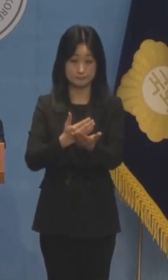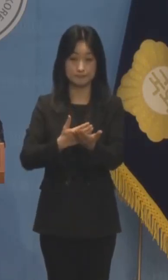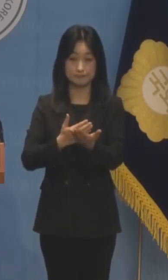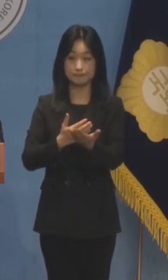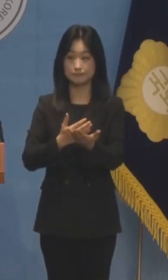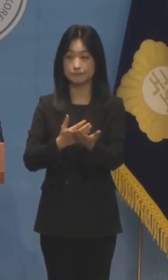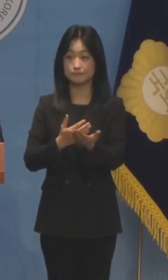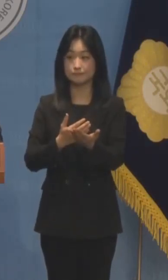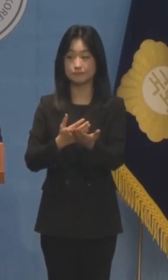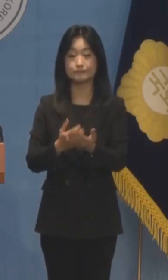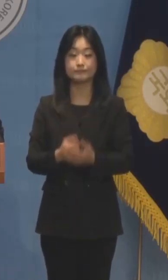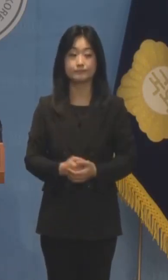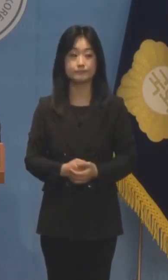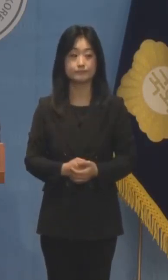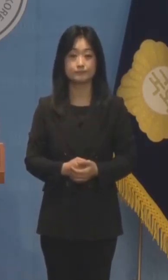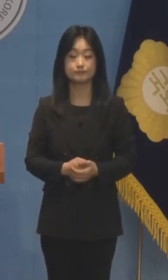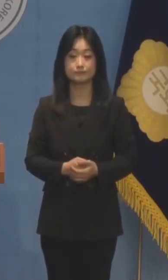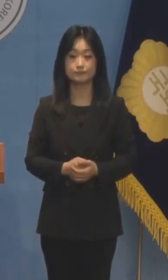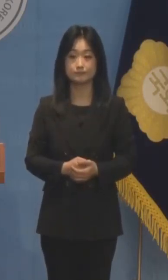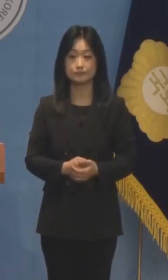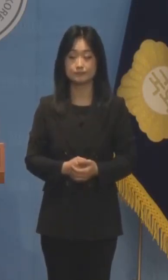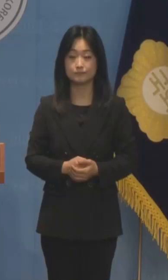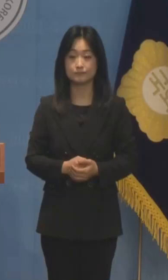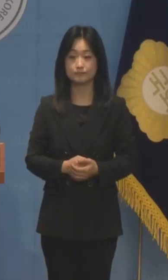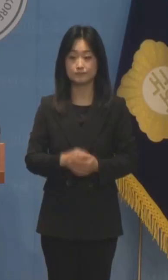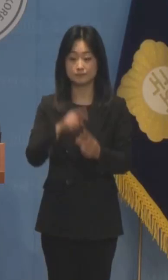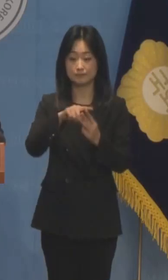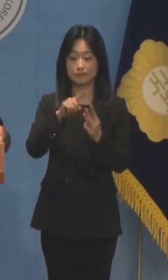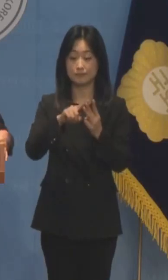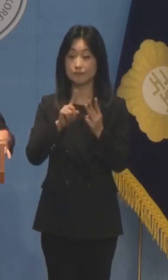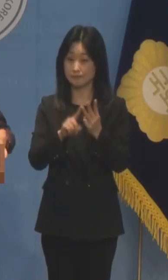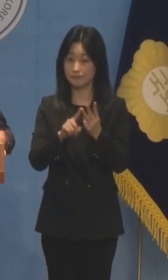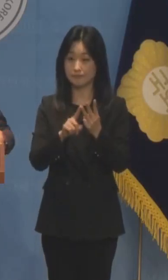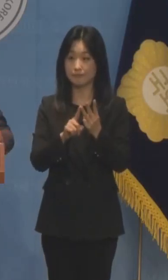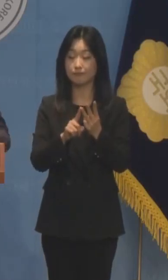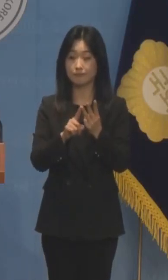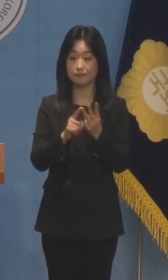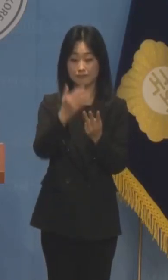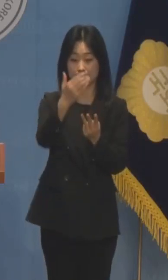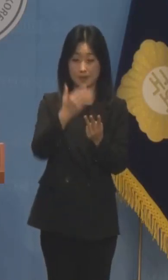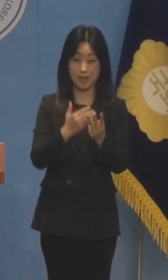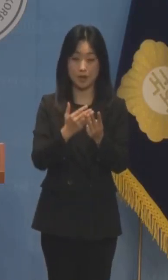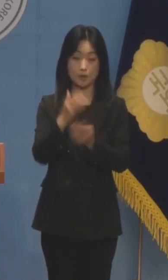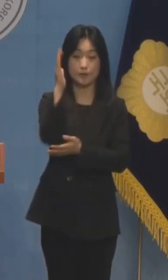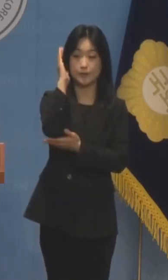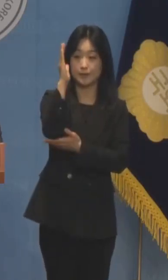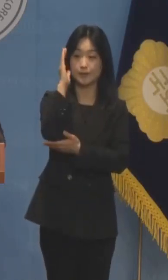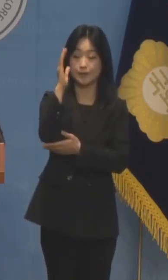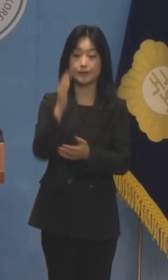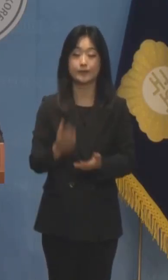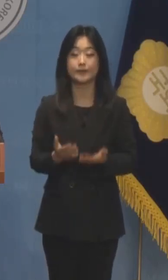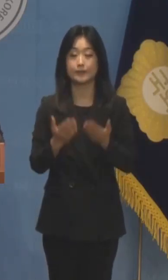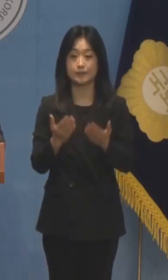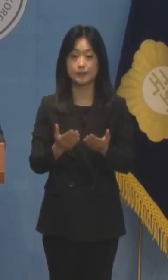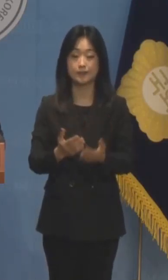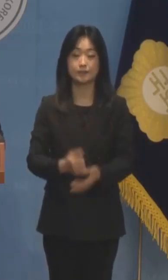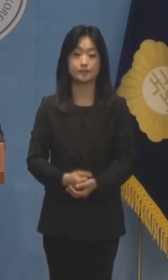기자회견문을 황운하, 하성수, 장경태 순으로 이렇게